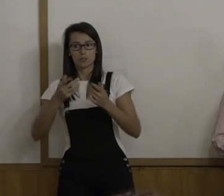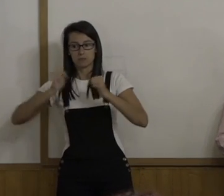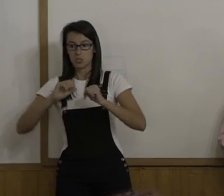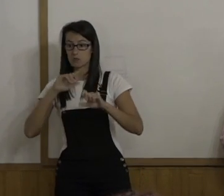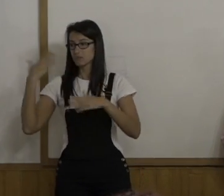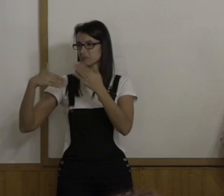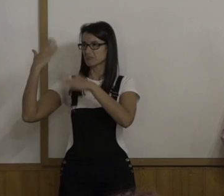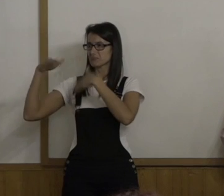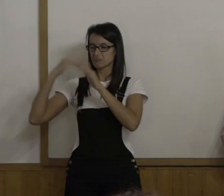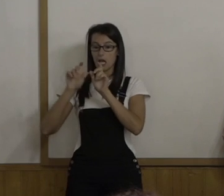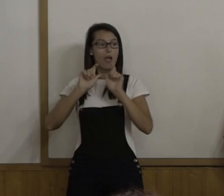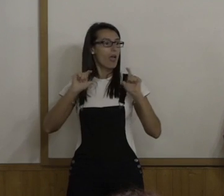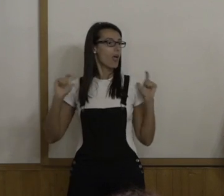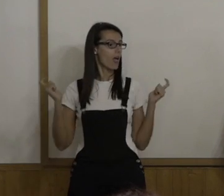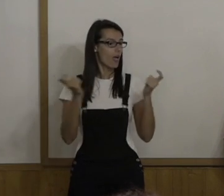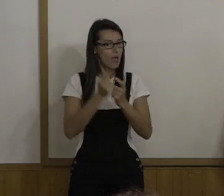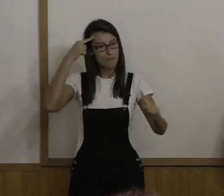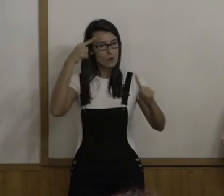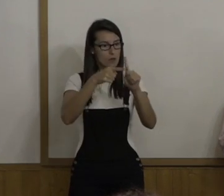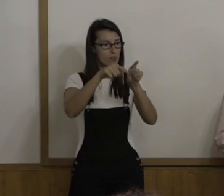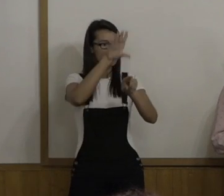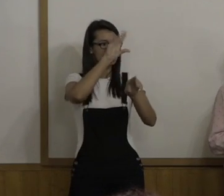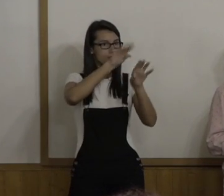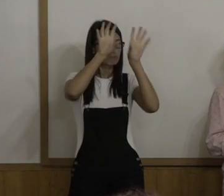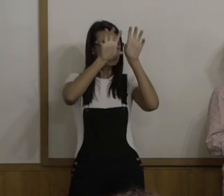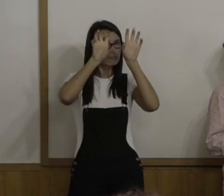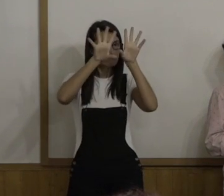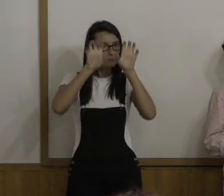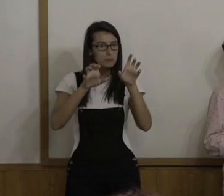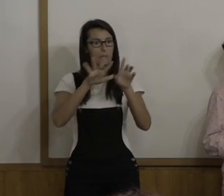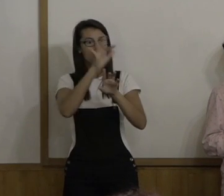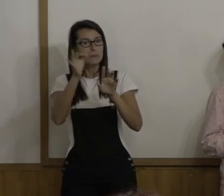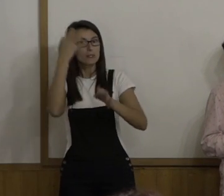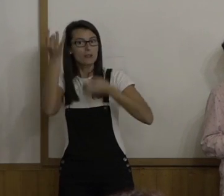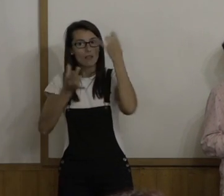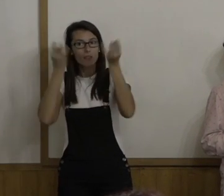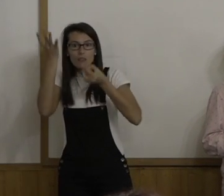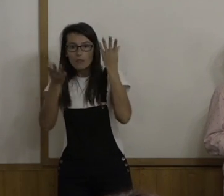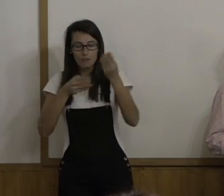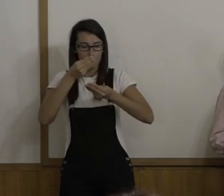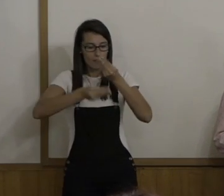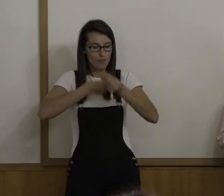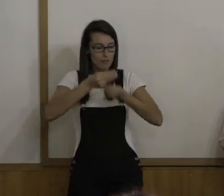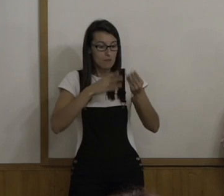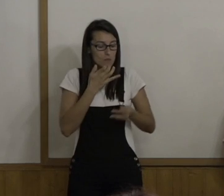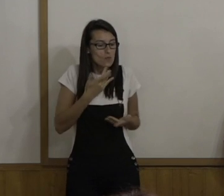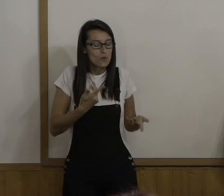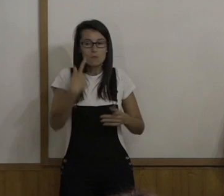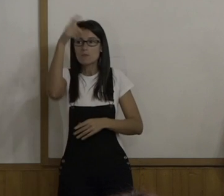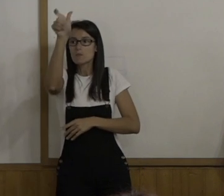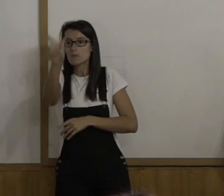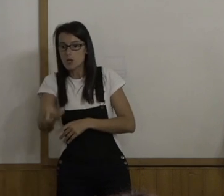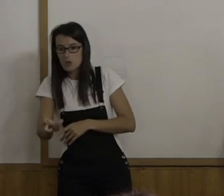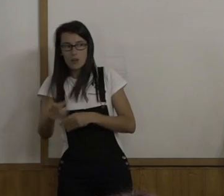mucho para aprender mutuamente y para hacer actividades que tuvieran que ver con cosas donde el joven da